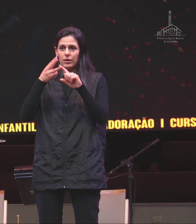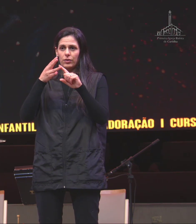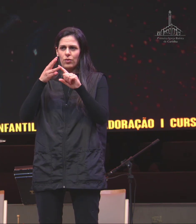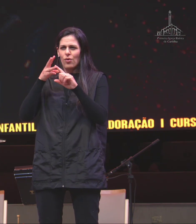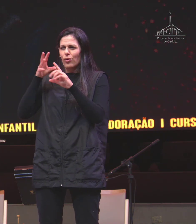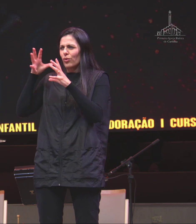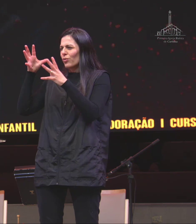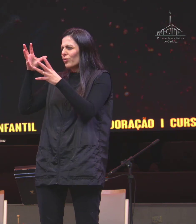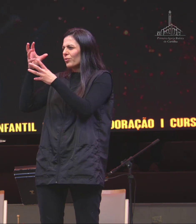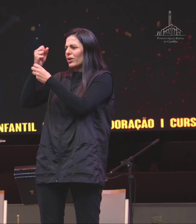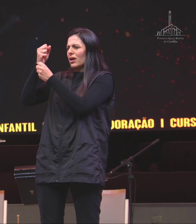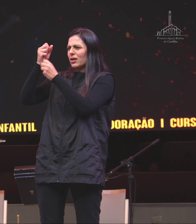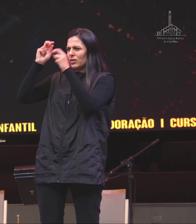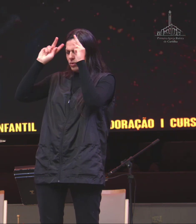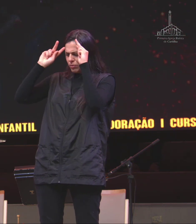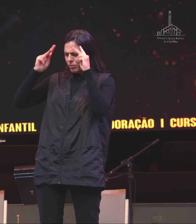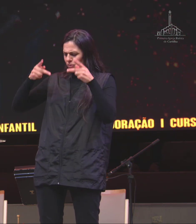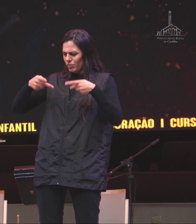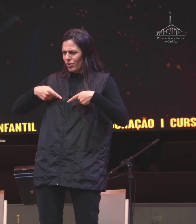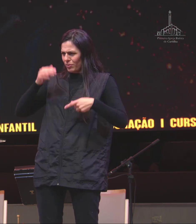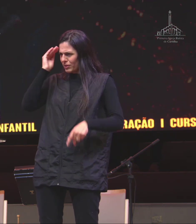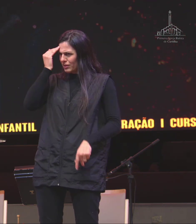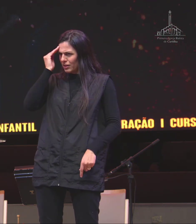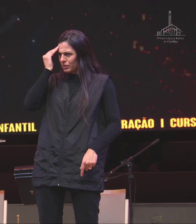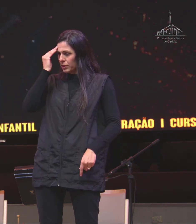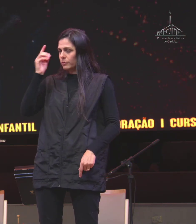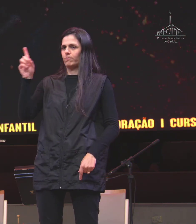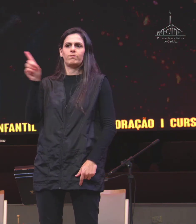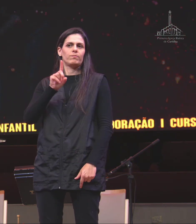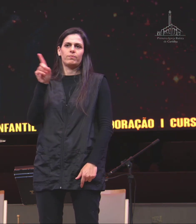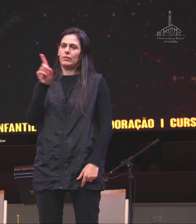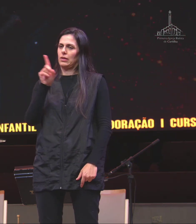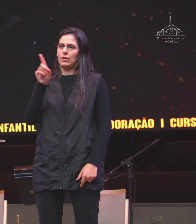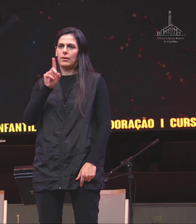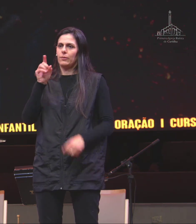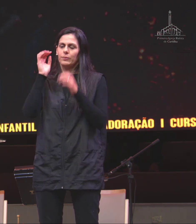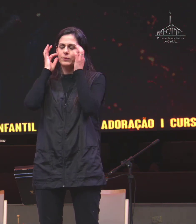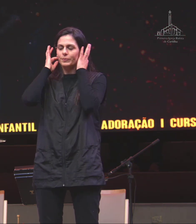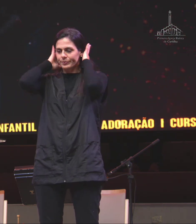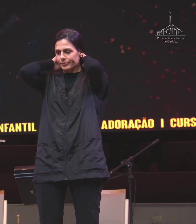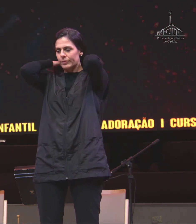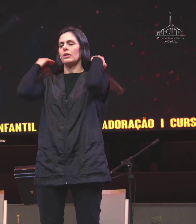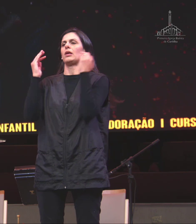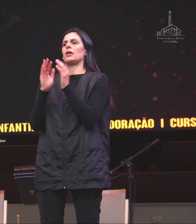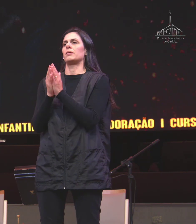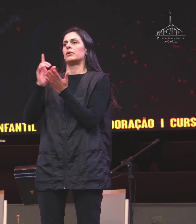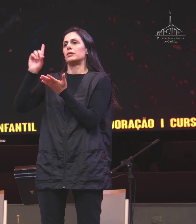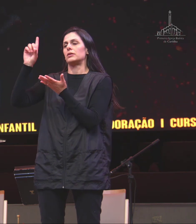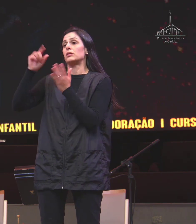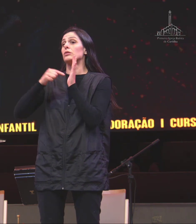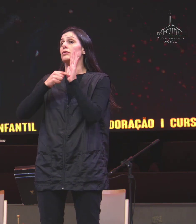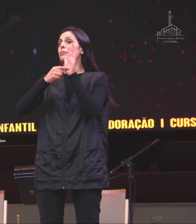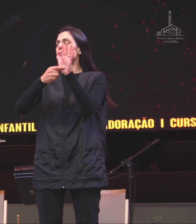eu tentei por 2 anos entrar na Universidade de Letras, Deus não permitiu, porque Ele é misericordioso.